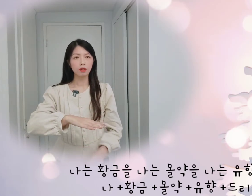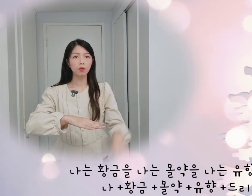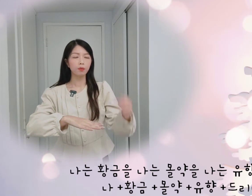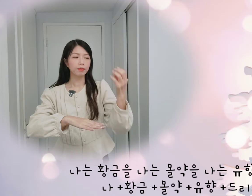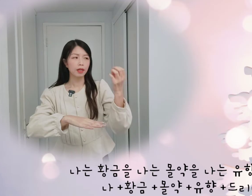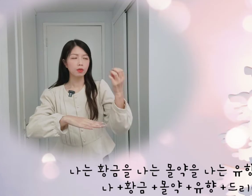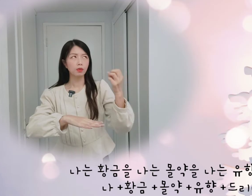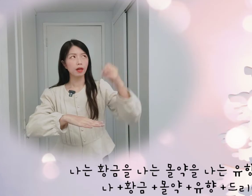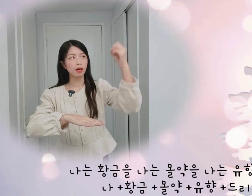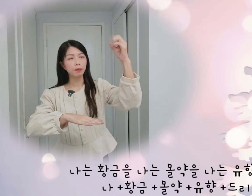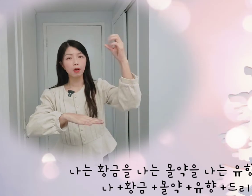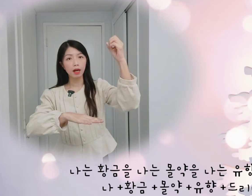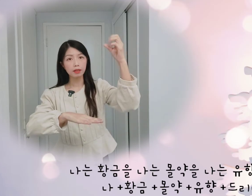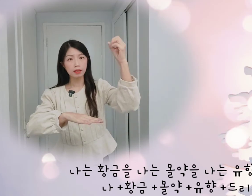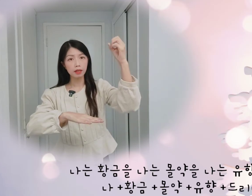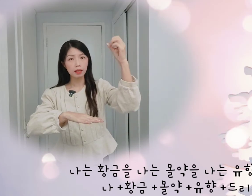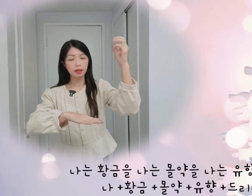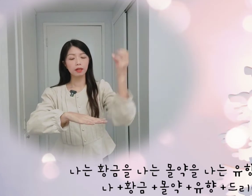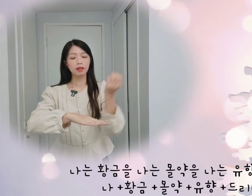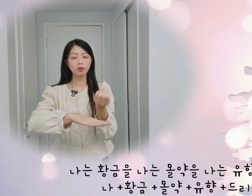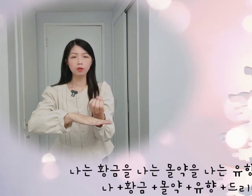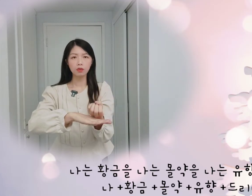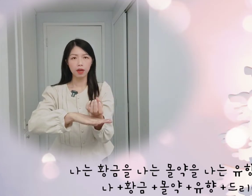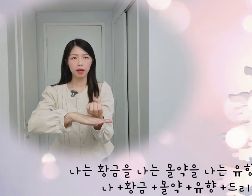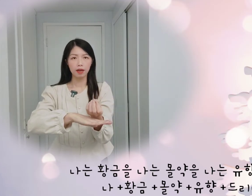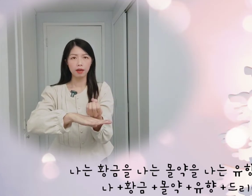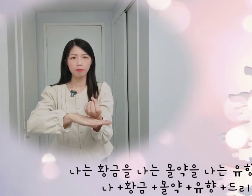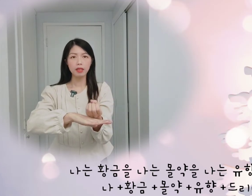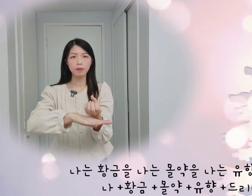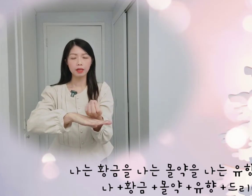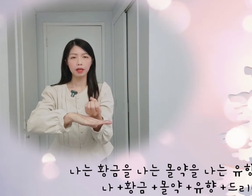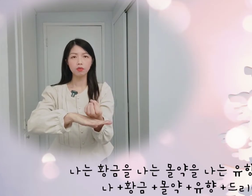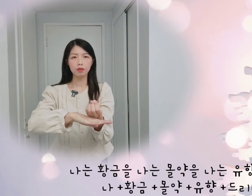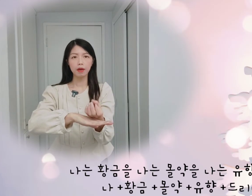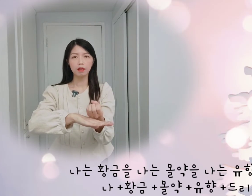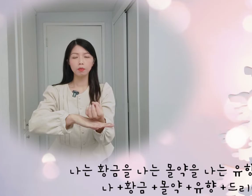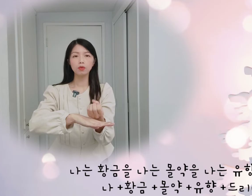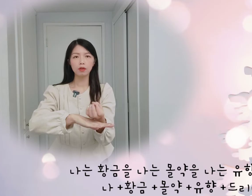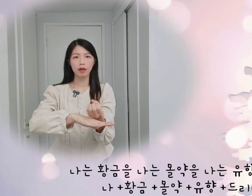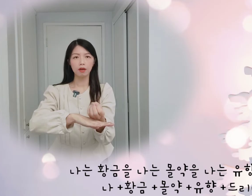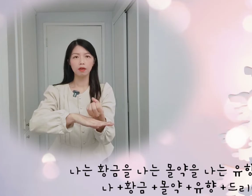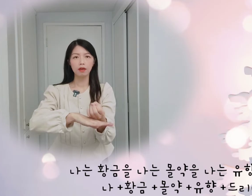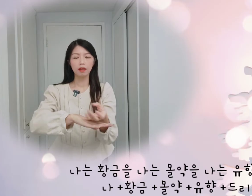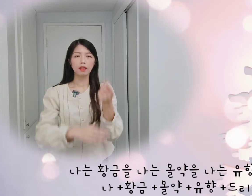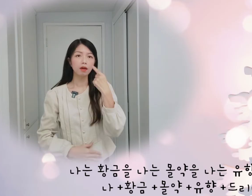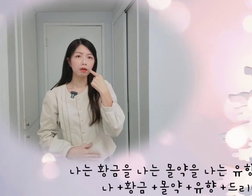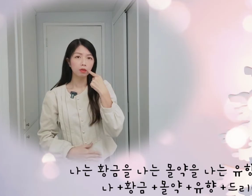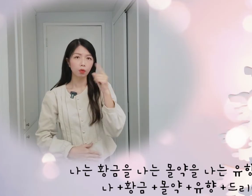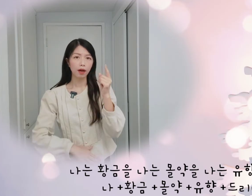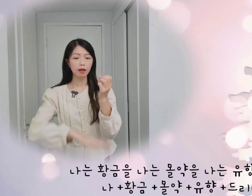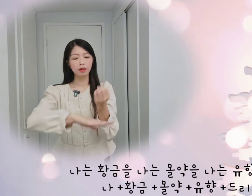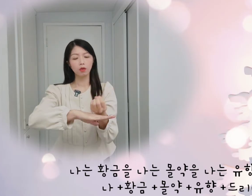향하게 해주시고 다른 손은 아까 별 하듯이 손등 위에 반짝반짝하게 해주시면 보석이에요.